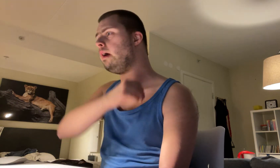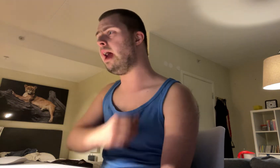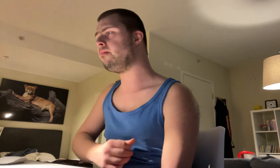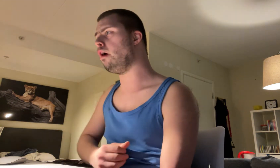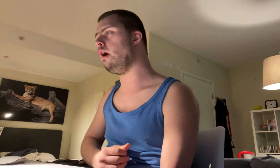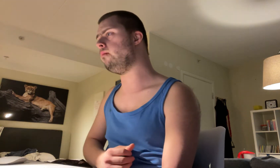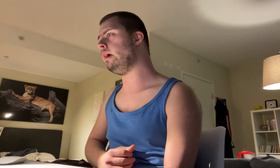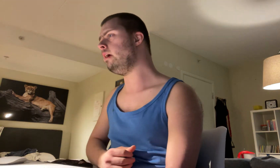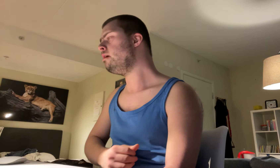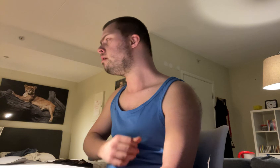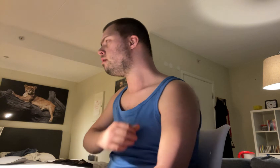efter har vi